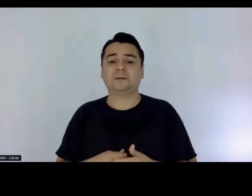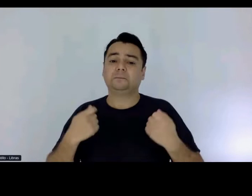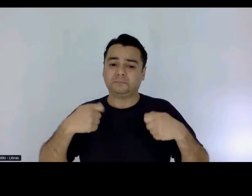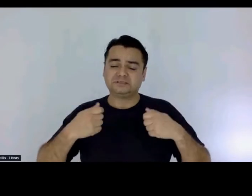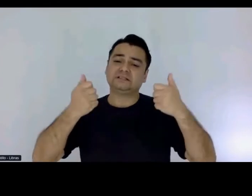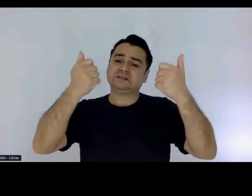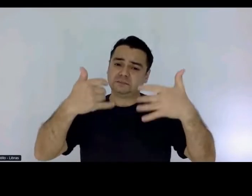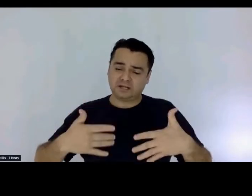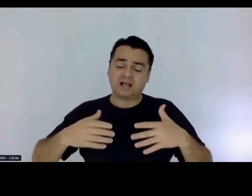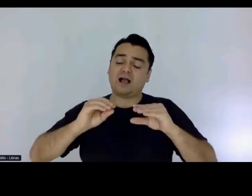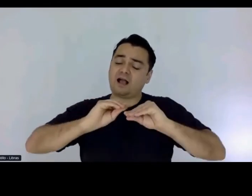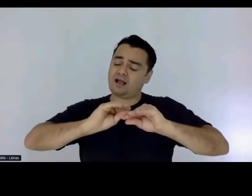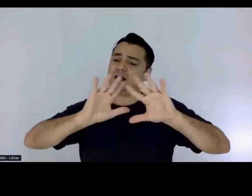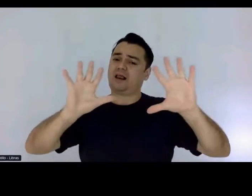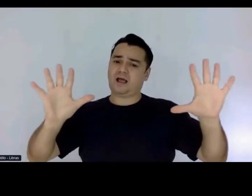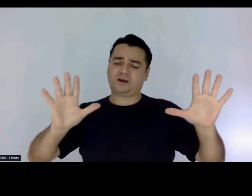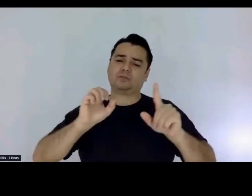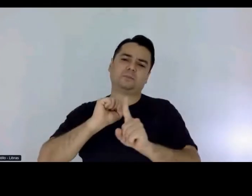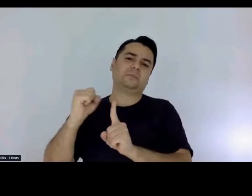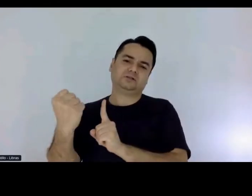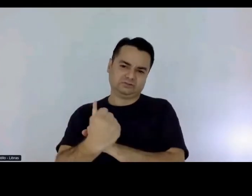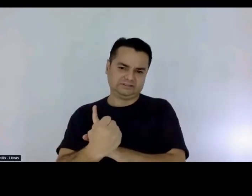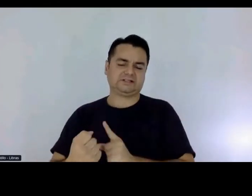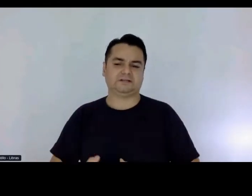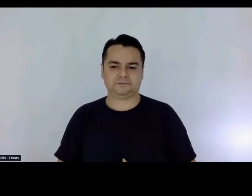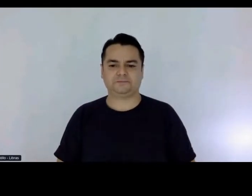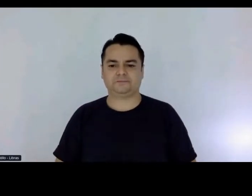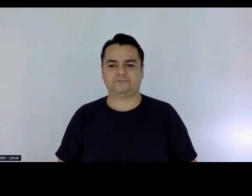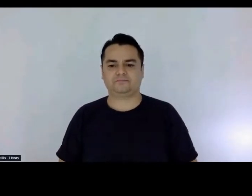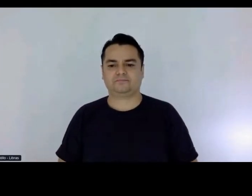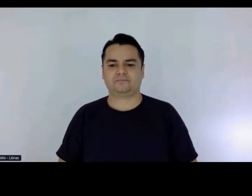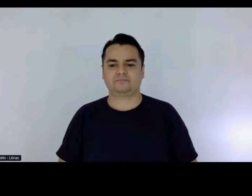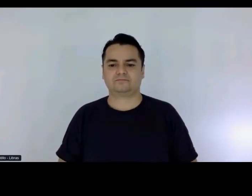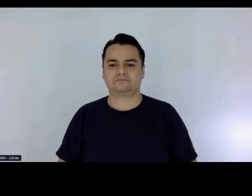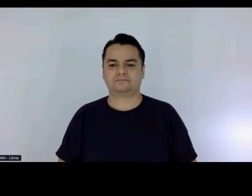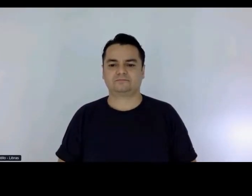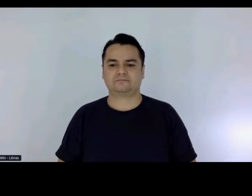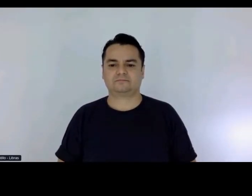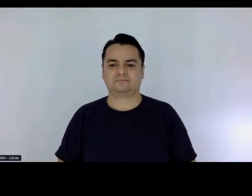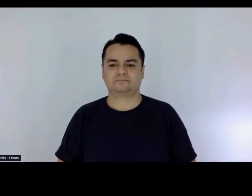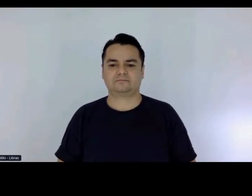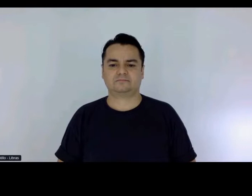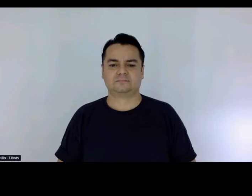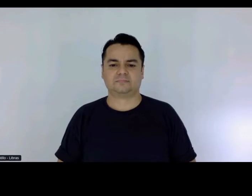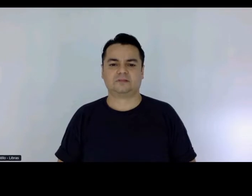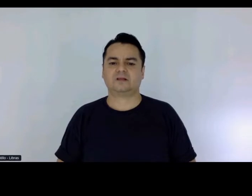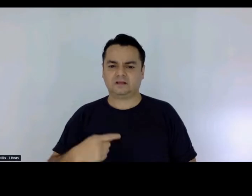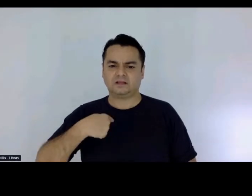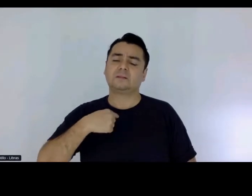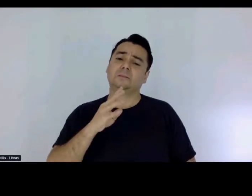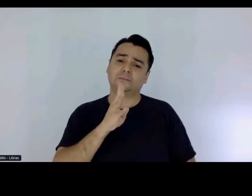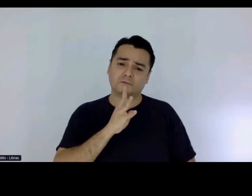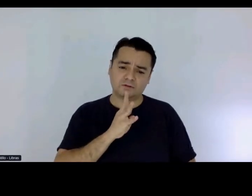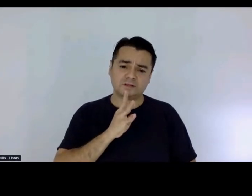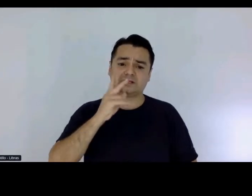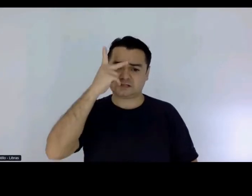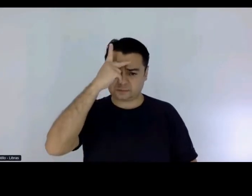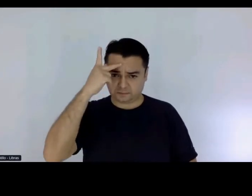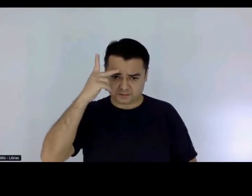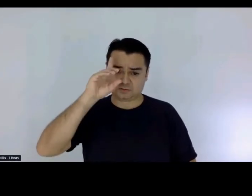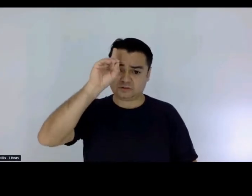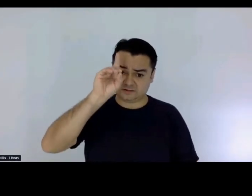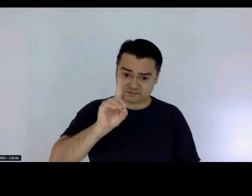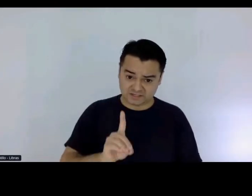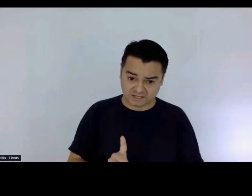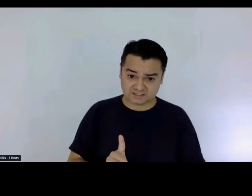de forma clara a essa sociedade. Então, eu conheço pessoas com deficiência, assim, que